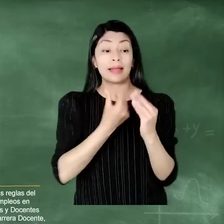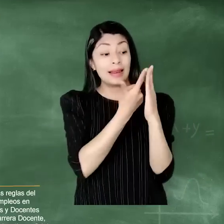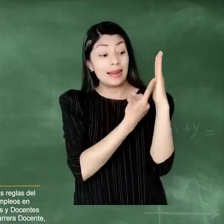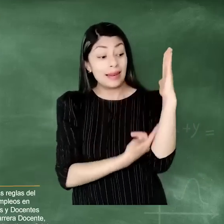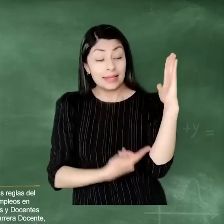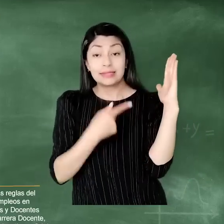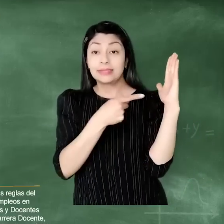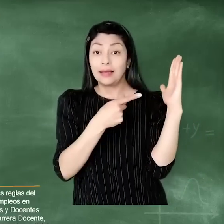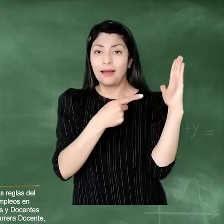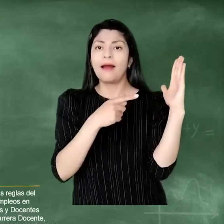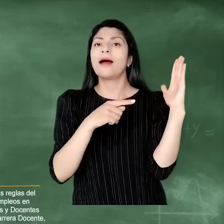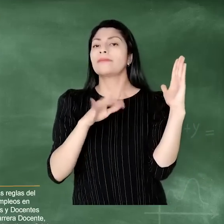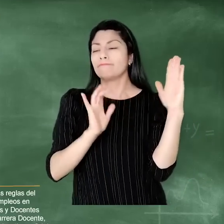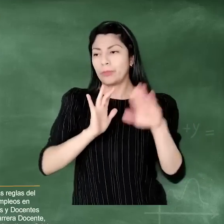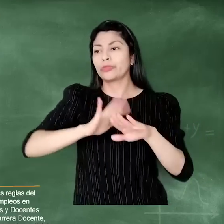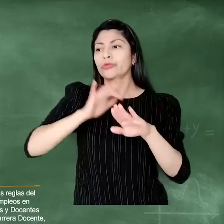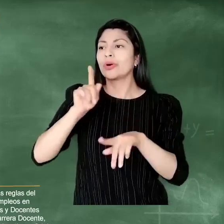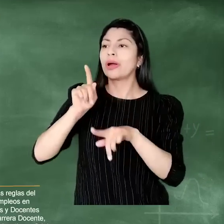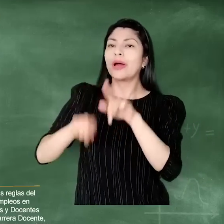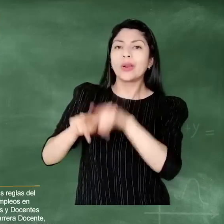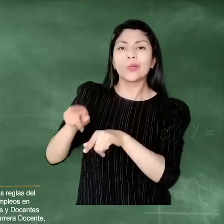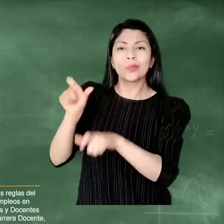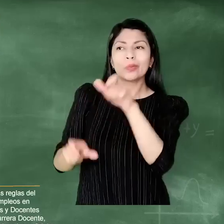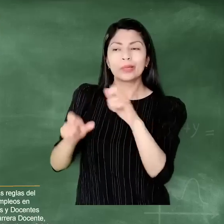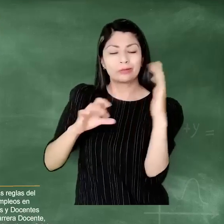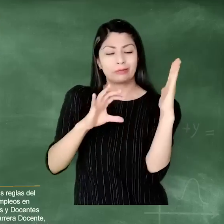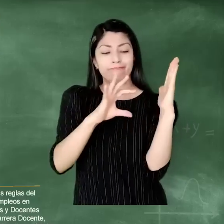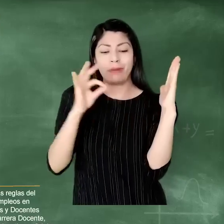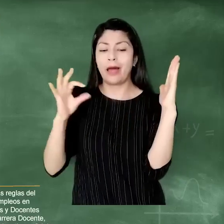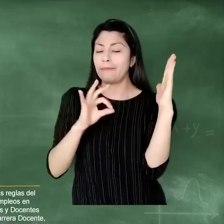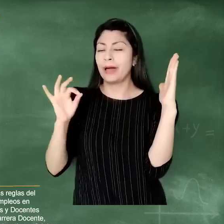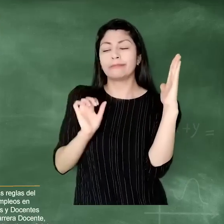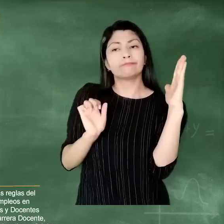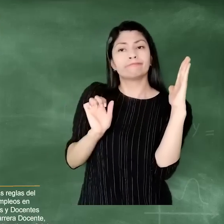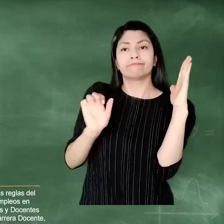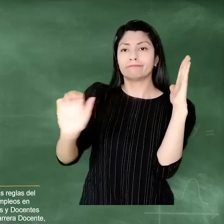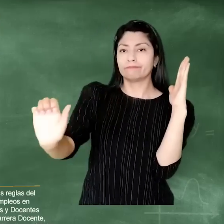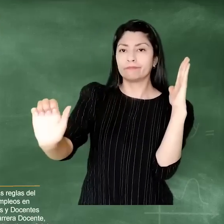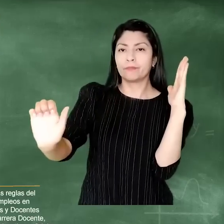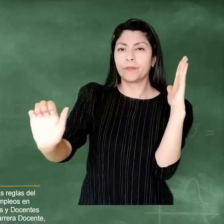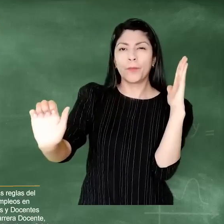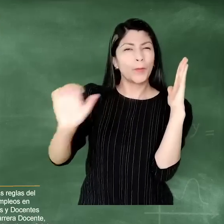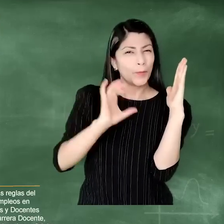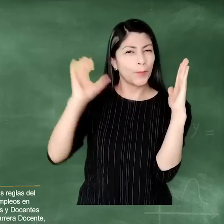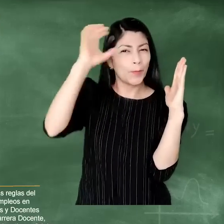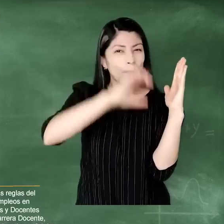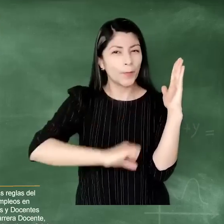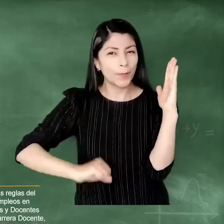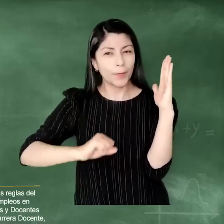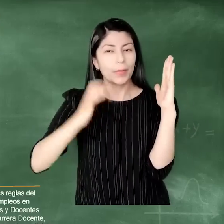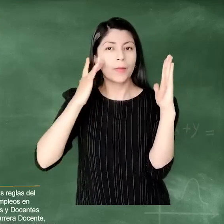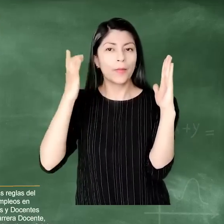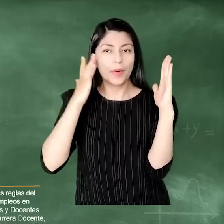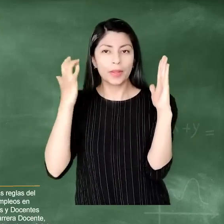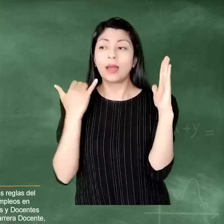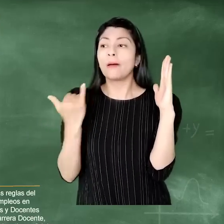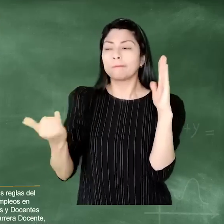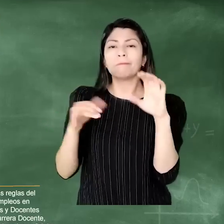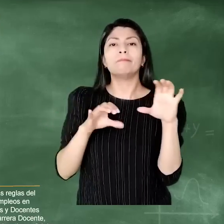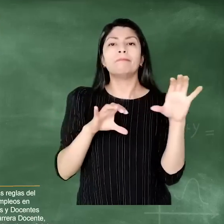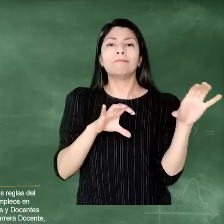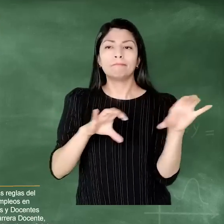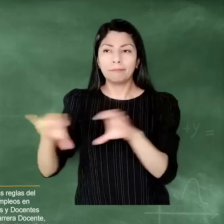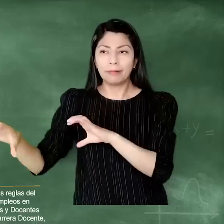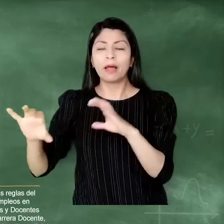motivado, excluirá de las listas de elegibles a los participantes en este proceso de selección, cuando compruebe que su